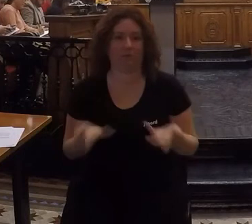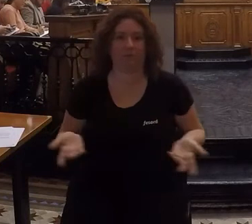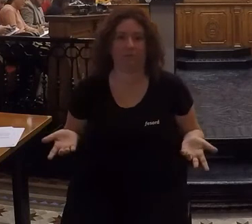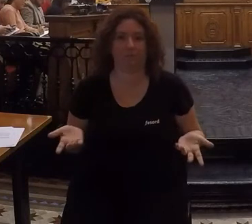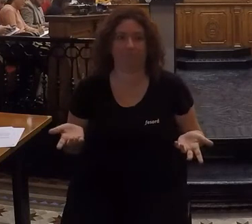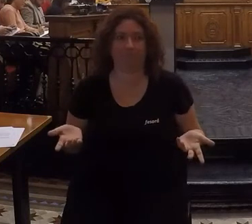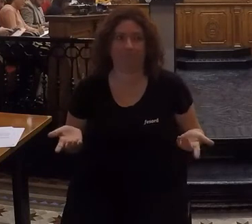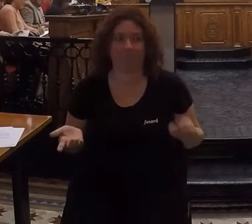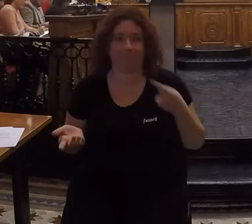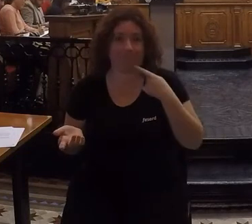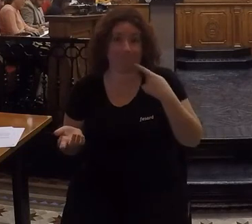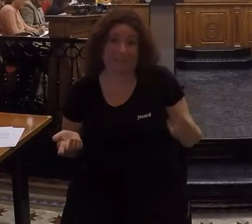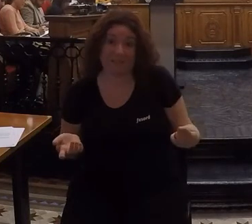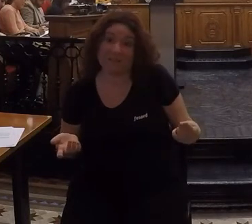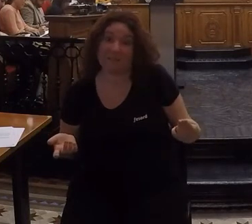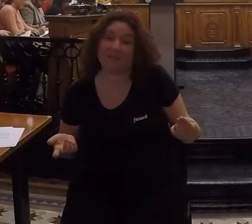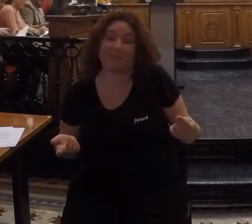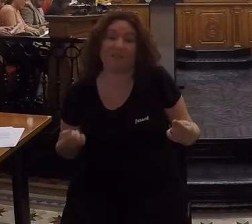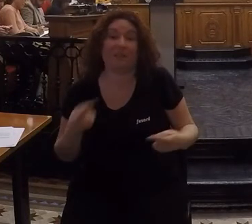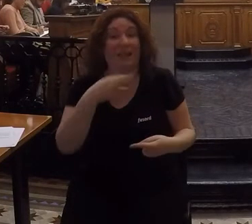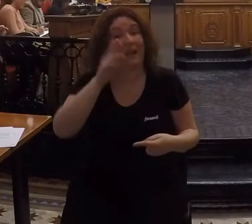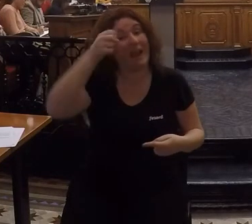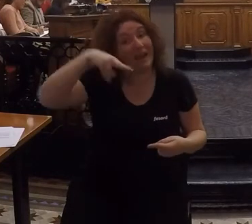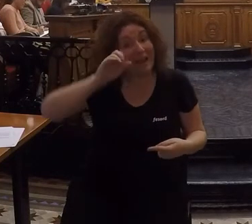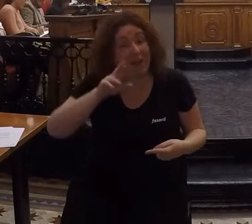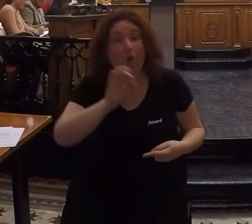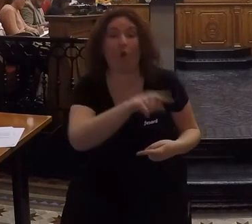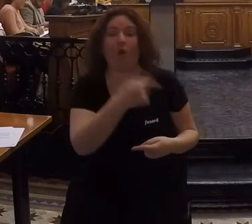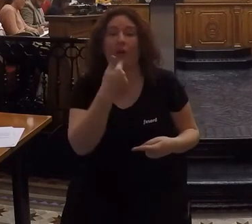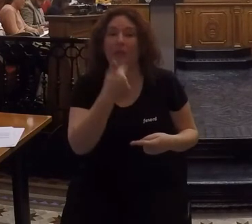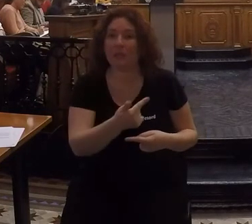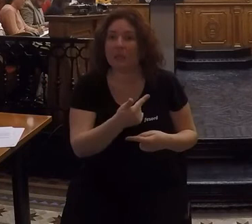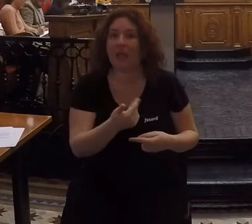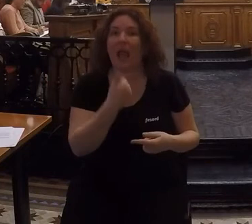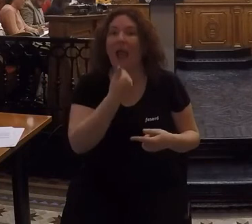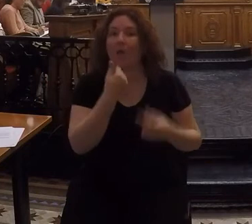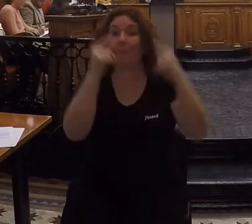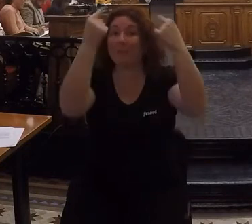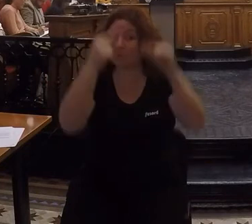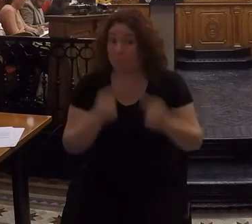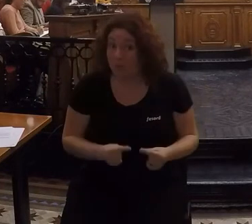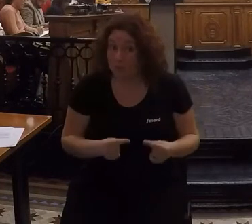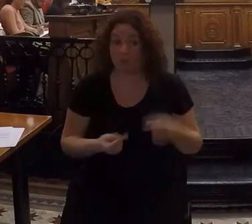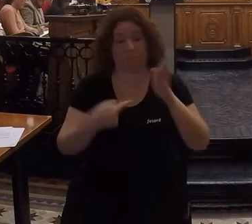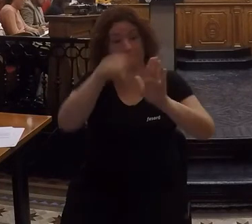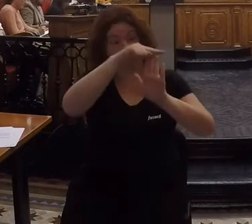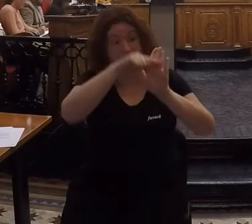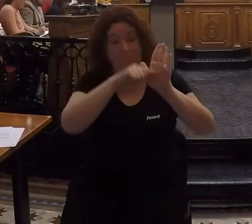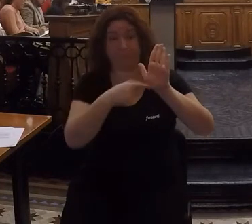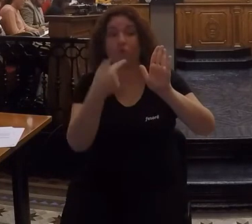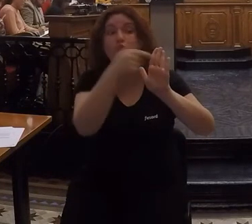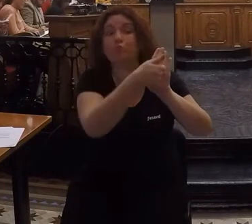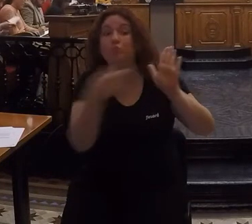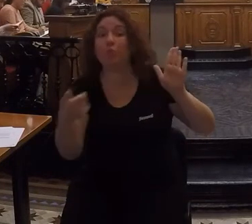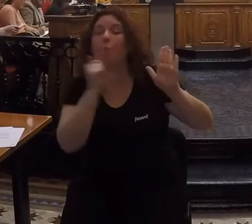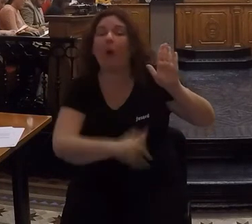Lo que usted tiene que decir, señor Granero, es qué es lo que no haría de las cuestiones que están reflejadas en el presupuesto, de los